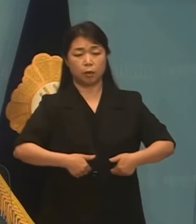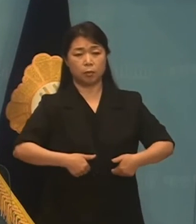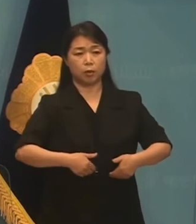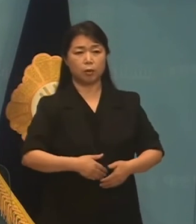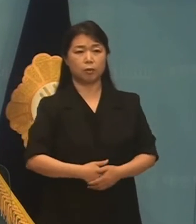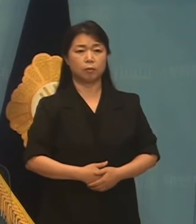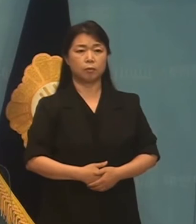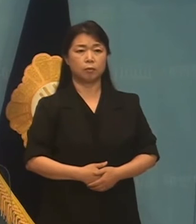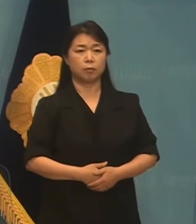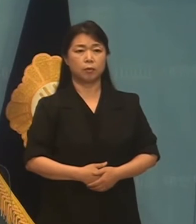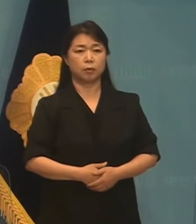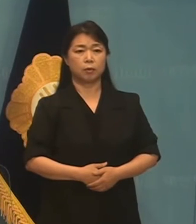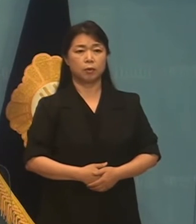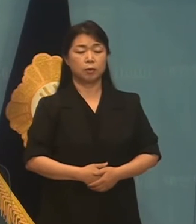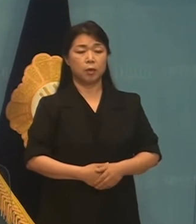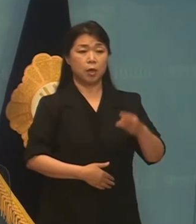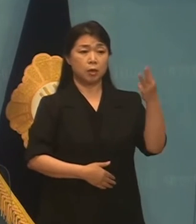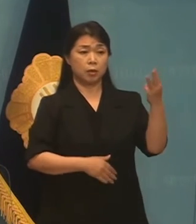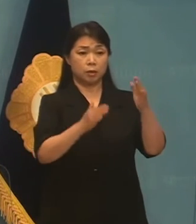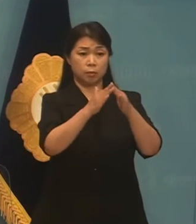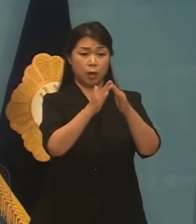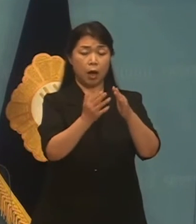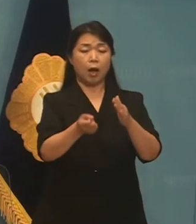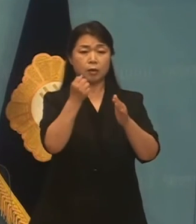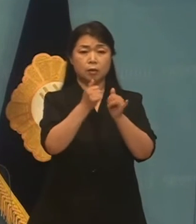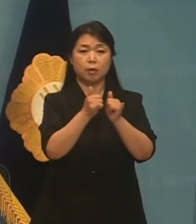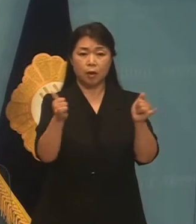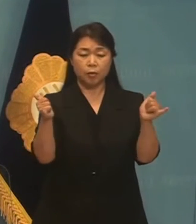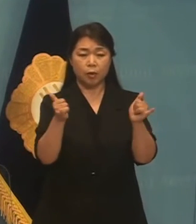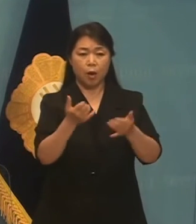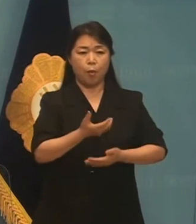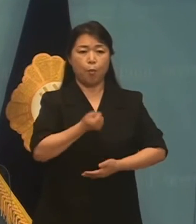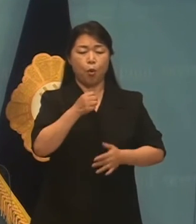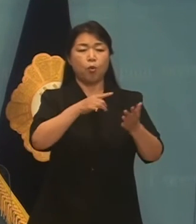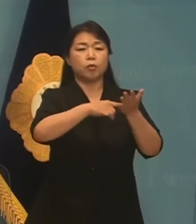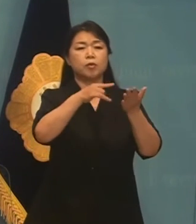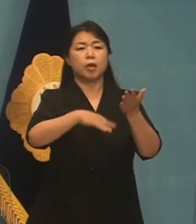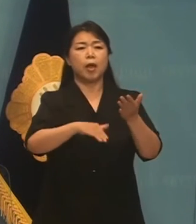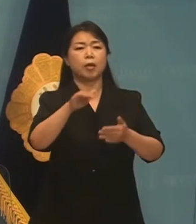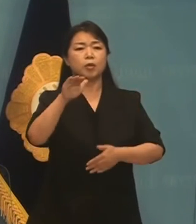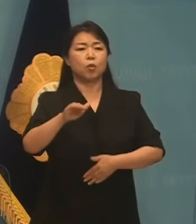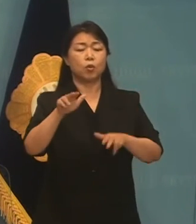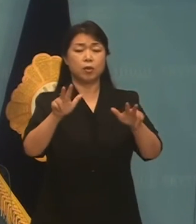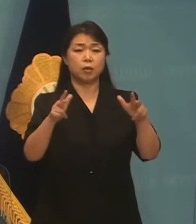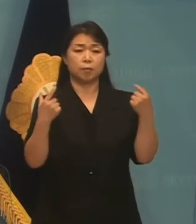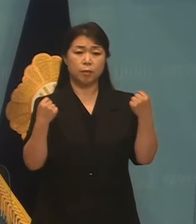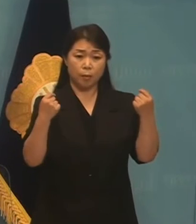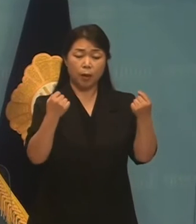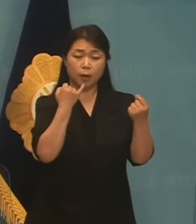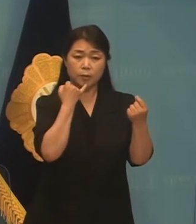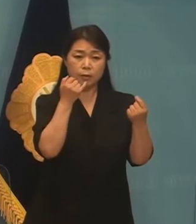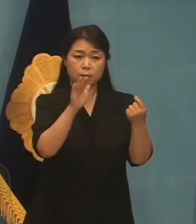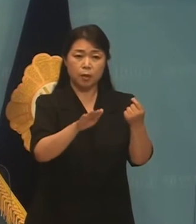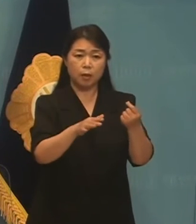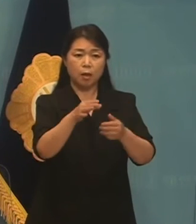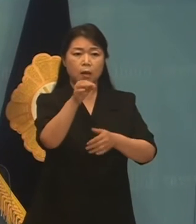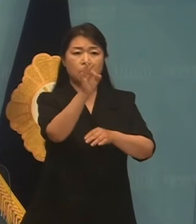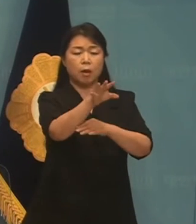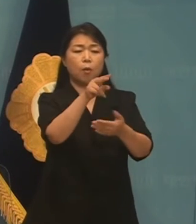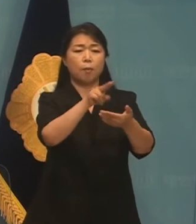제 3주택자 이상에 대한 보유세 수준은 현행을 유지하더라도